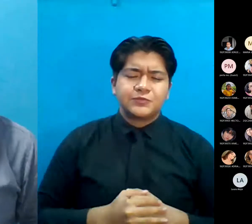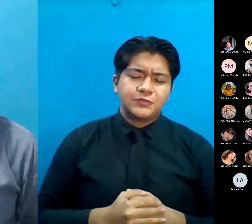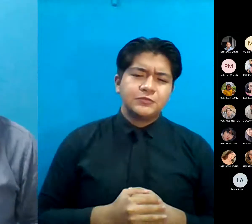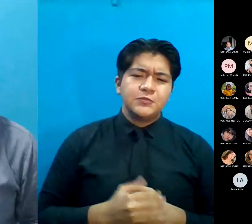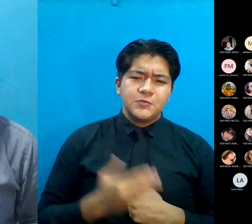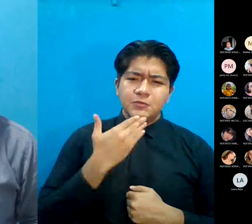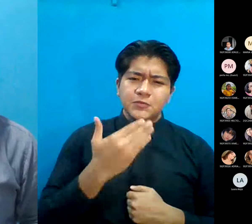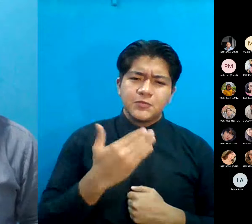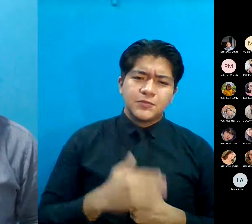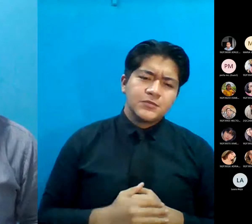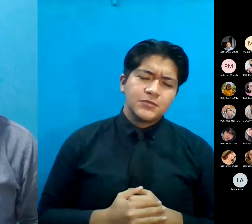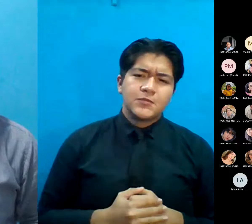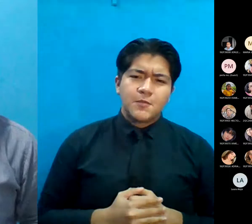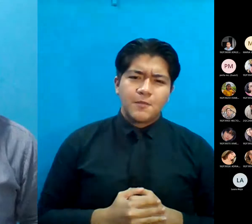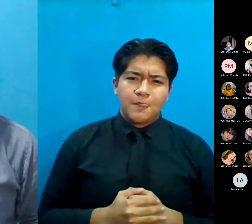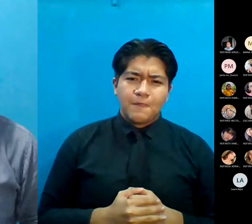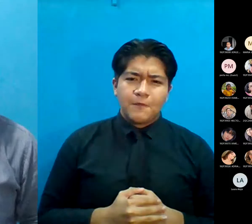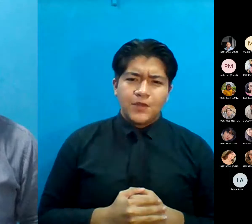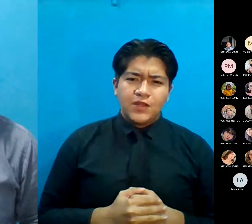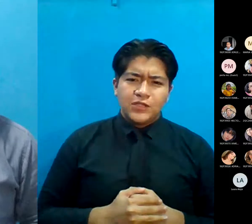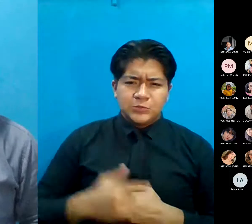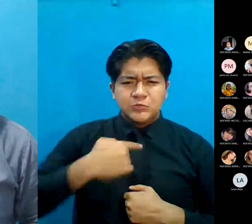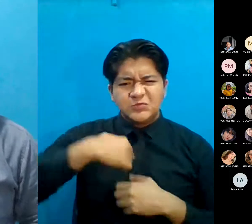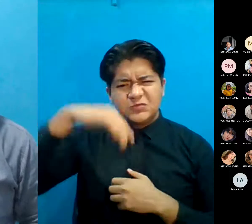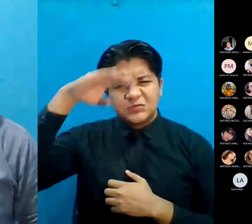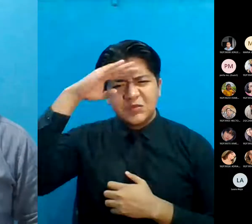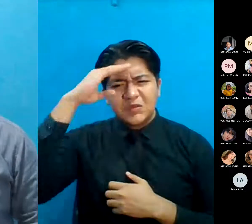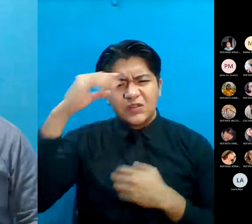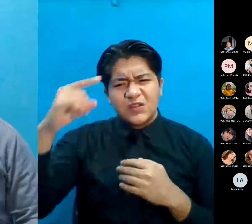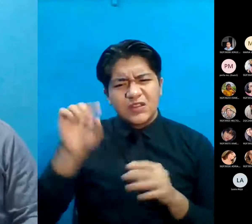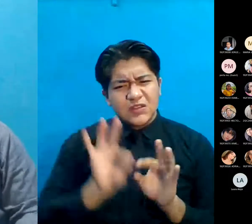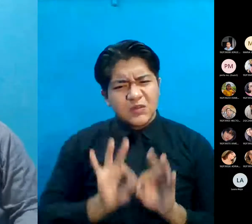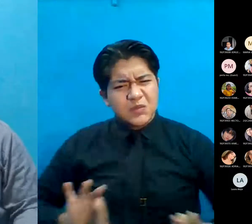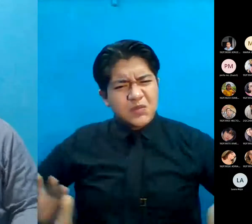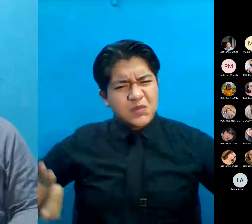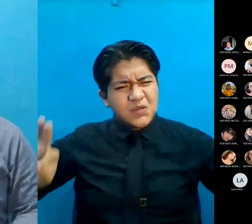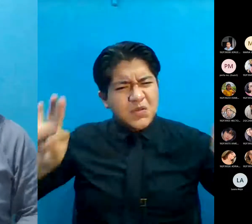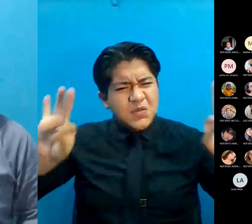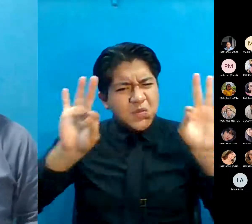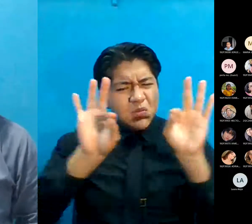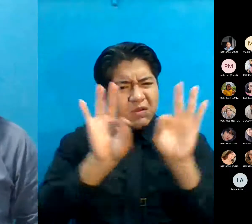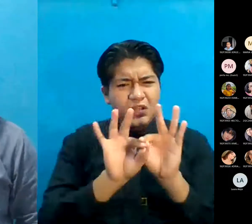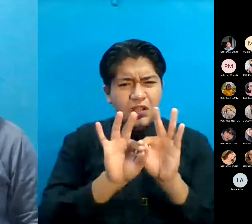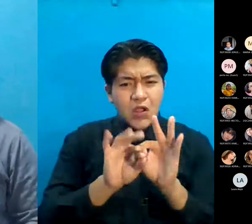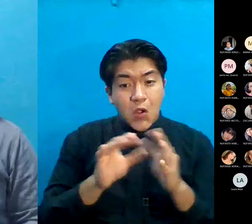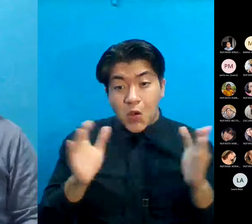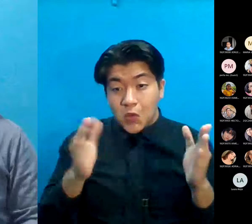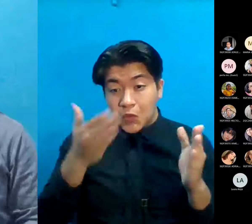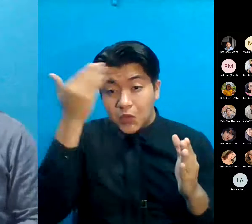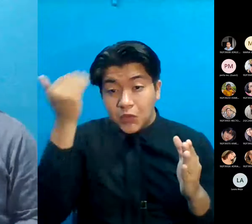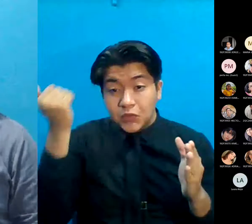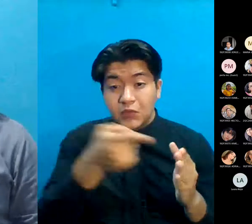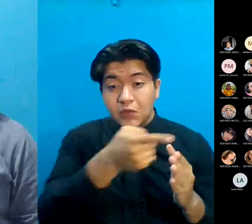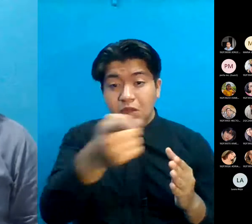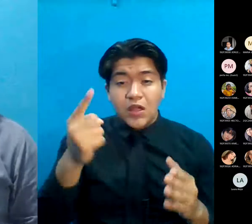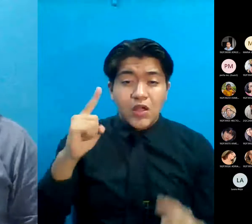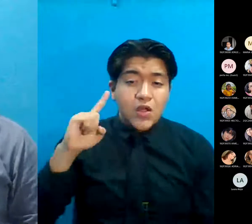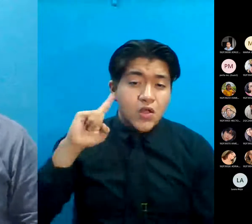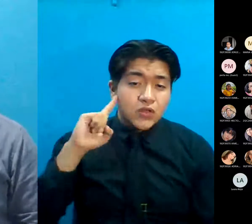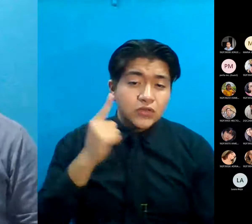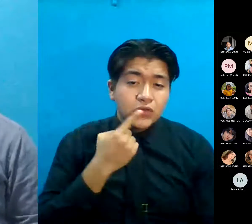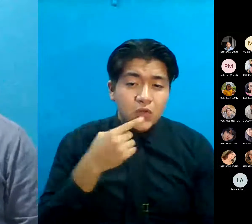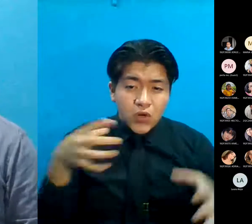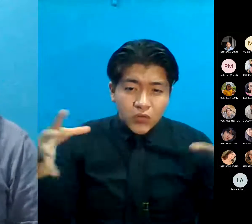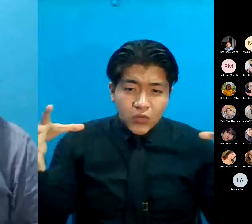Bien, creo que es muy importante y no sé cuántos han oído sobre la comunidad sorda